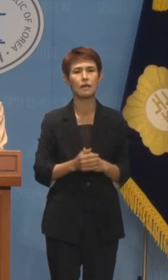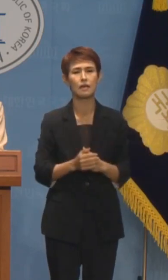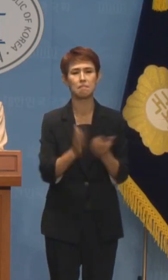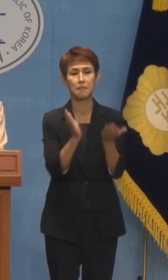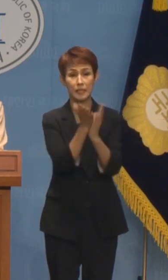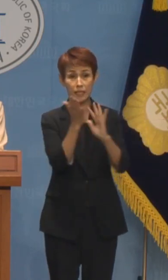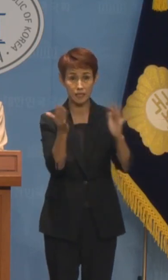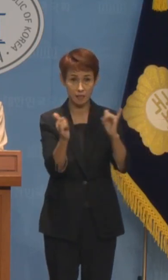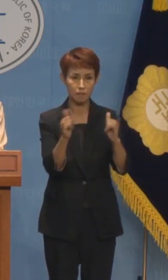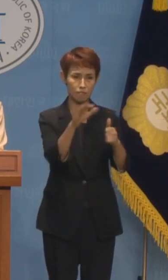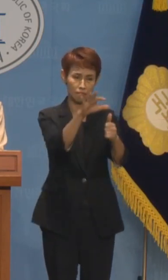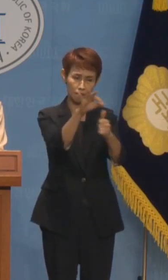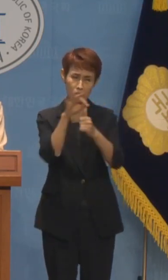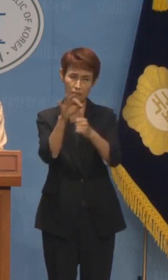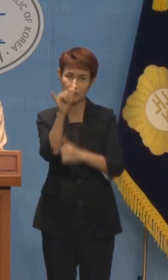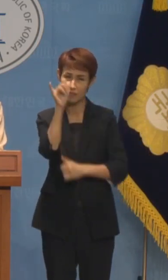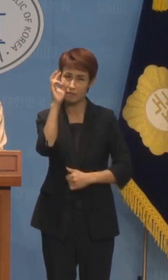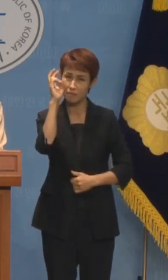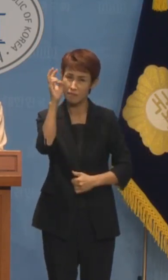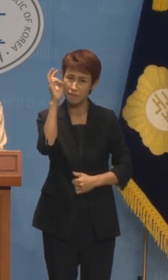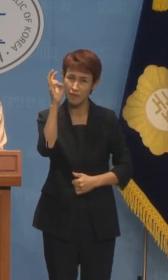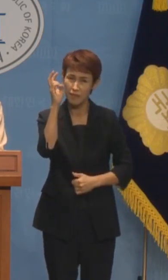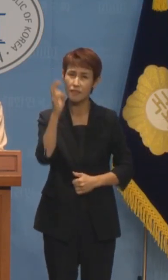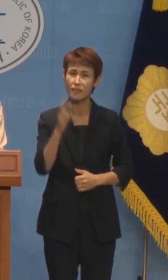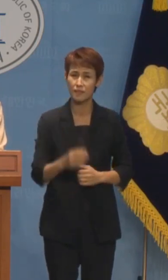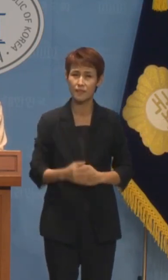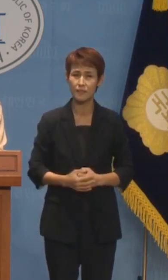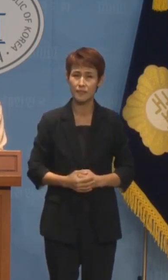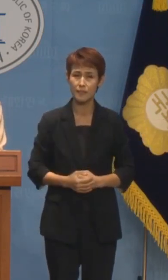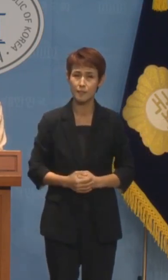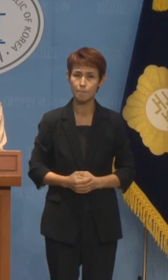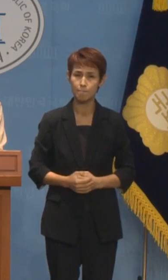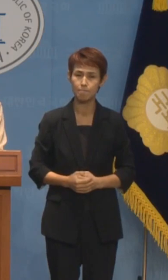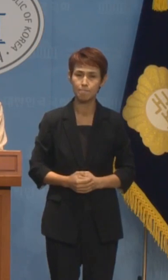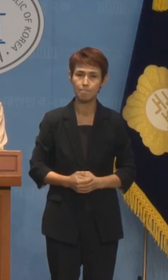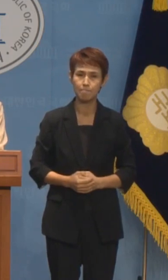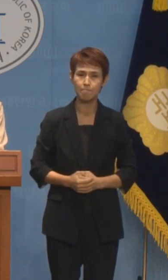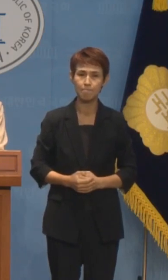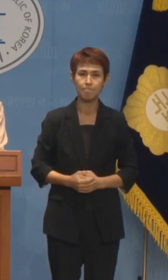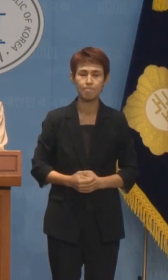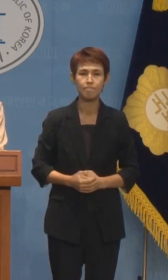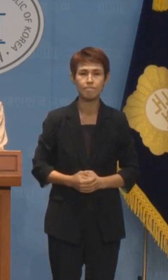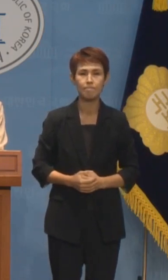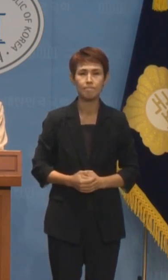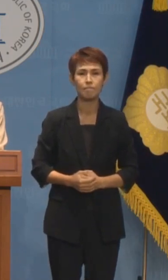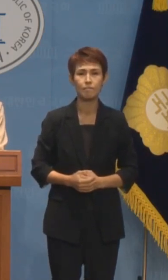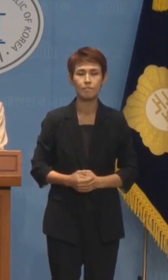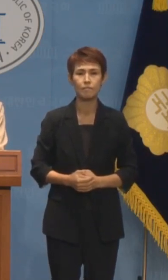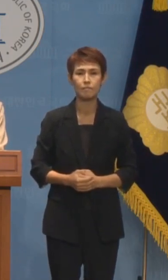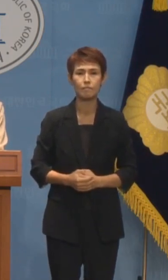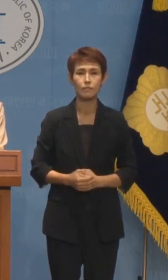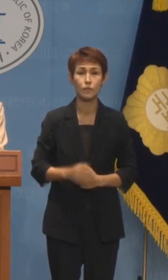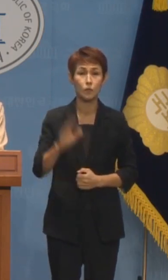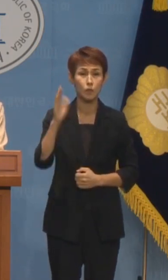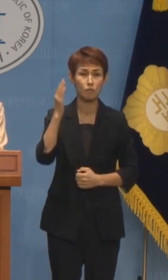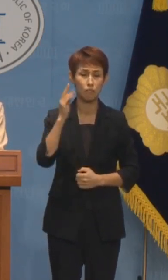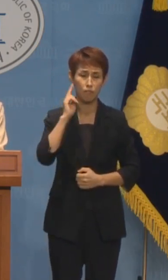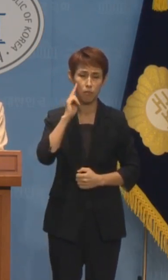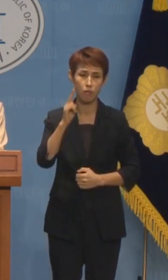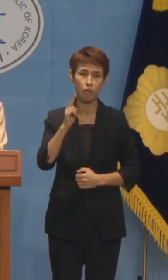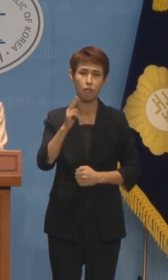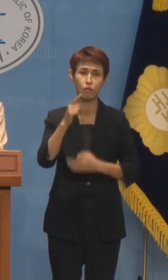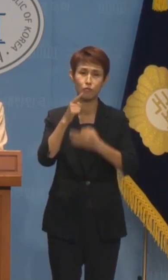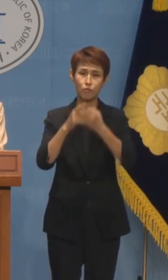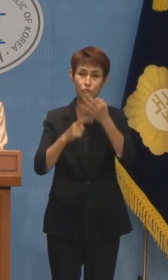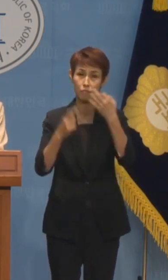자들을 우물에서 억지로 끌어다 쓰는 셈입니다 최근들어 도을 더해가는 윤석열 정권의